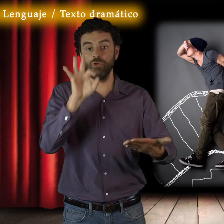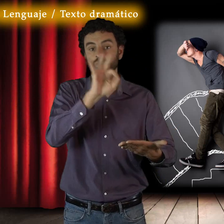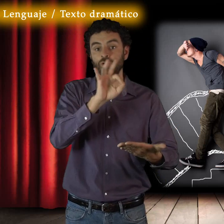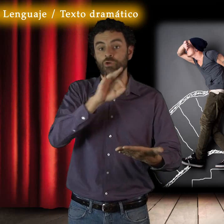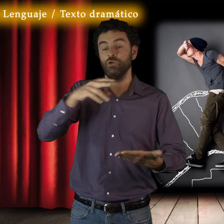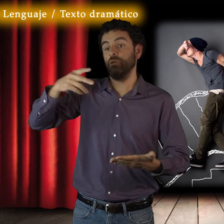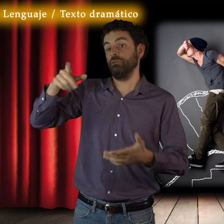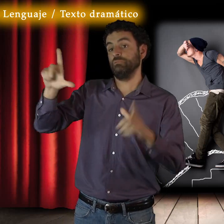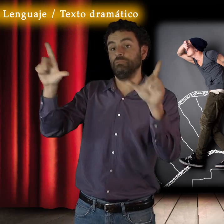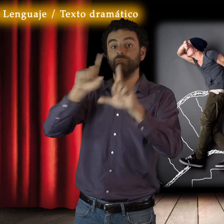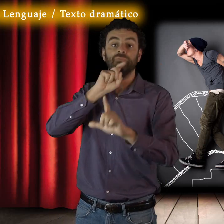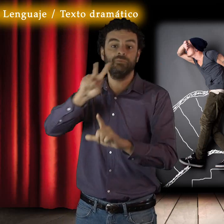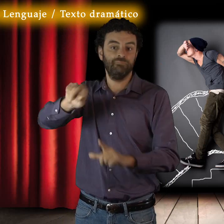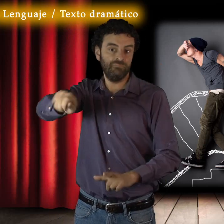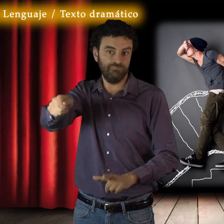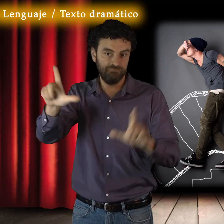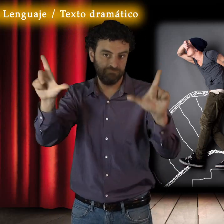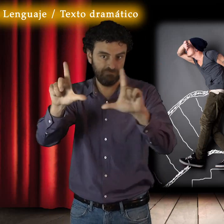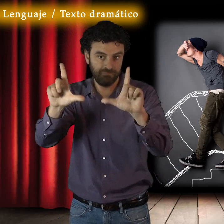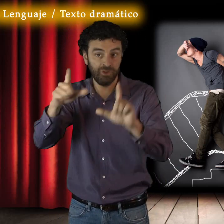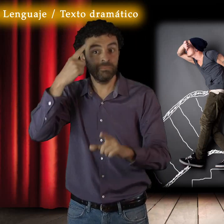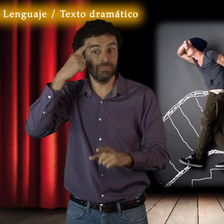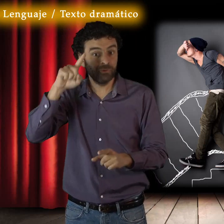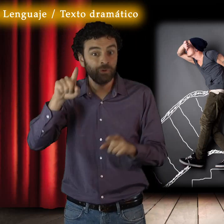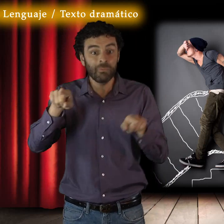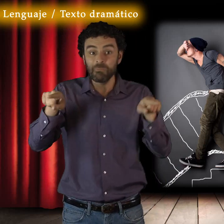la misma noticia con modos de presentación